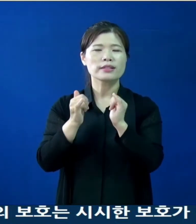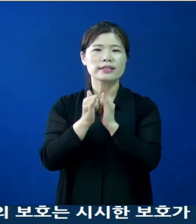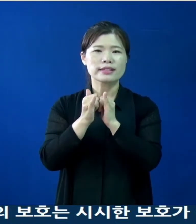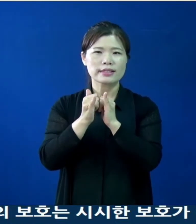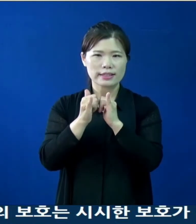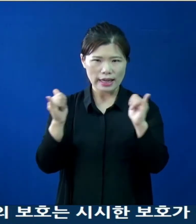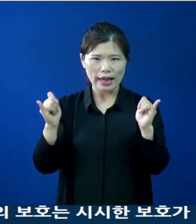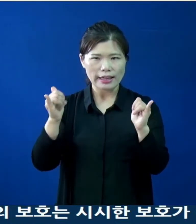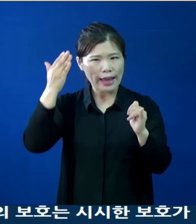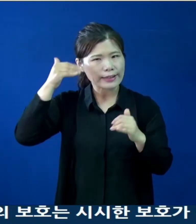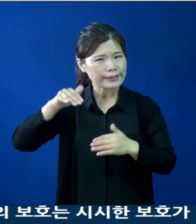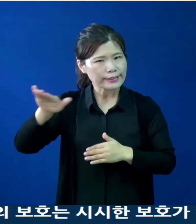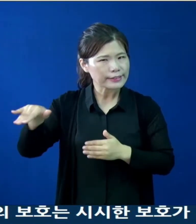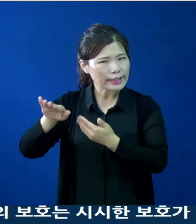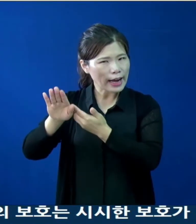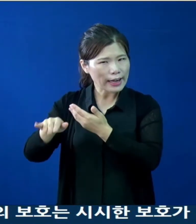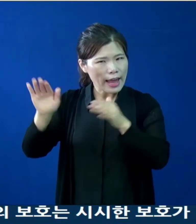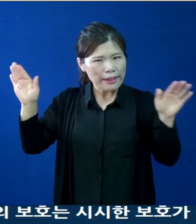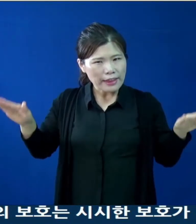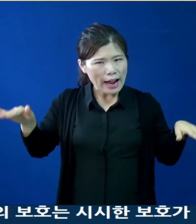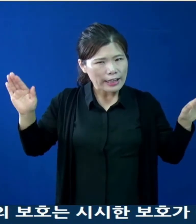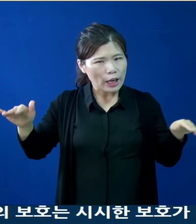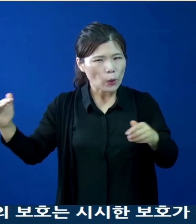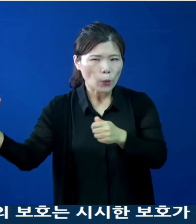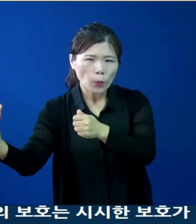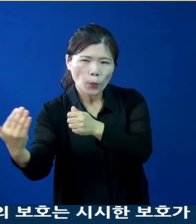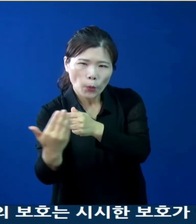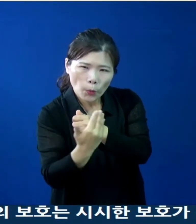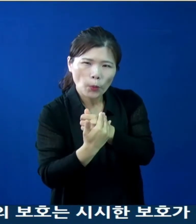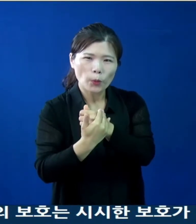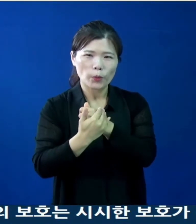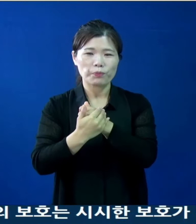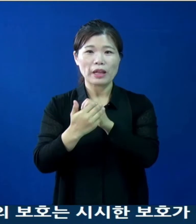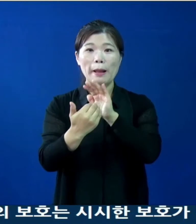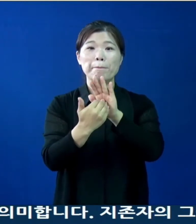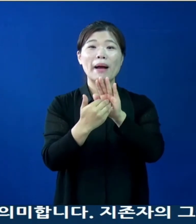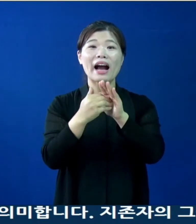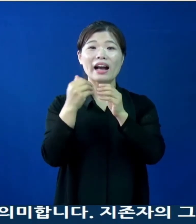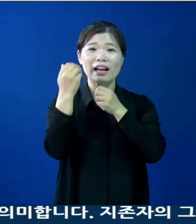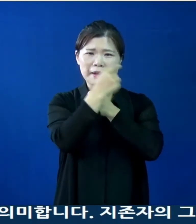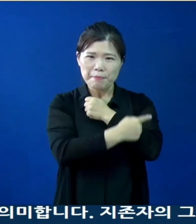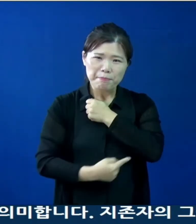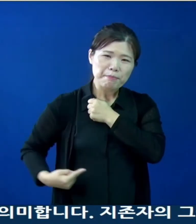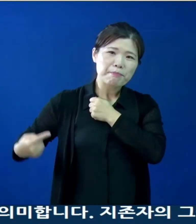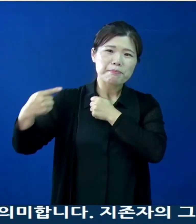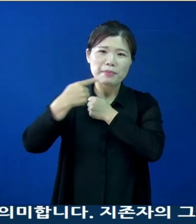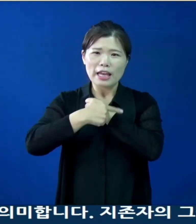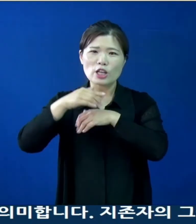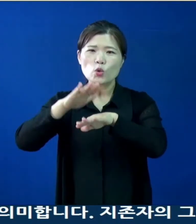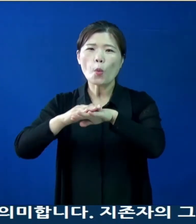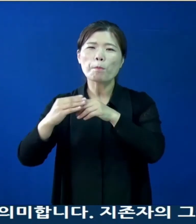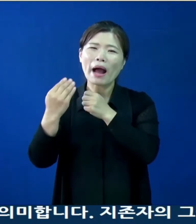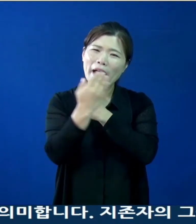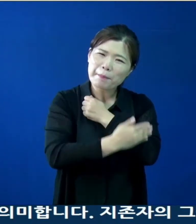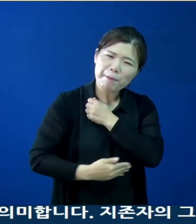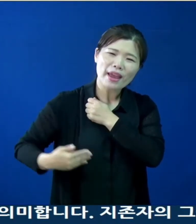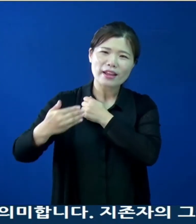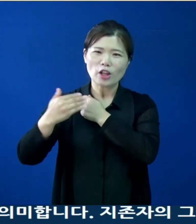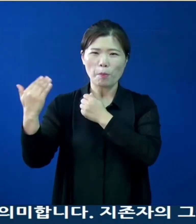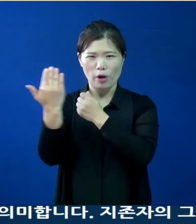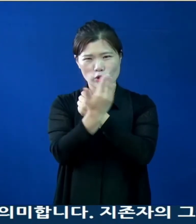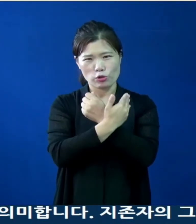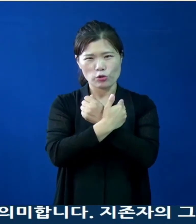덮으시고 방패와 손방패가 되어주시고 올무에 걸렸다면 끊으시고